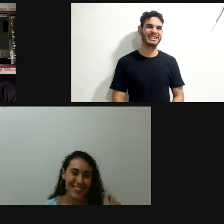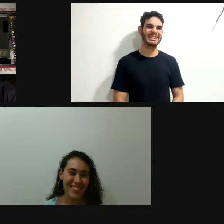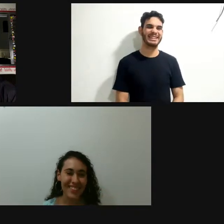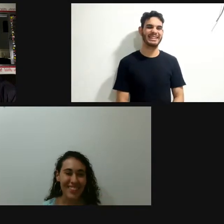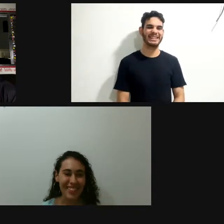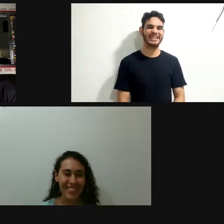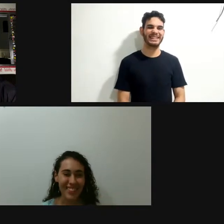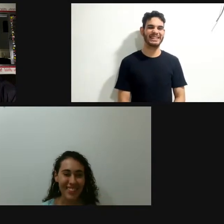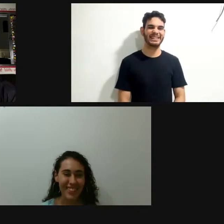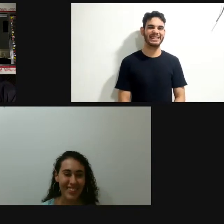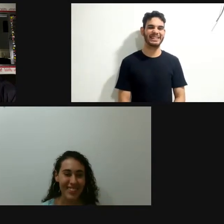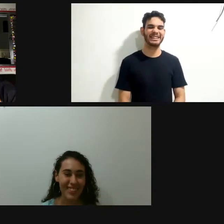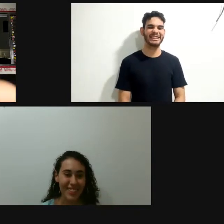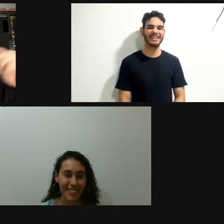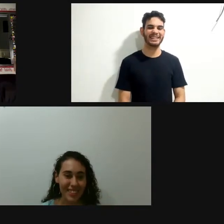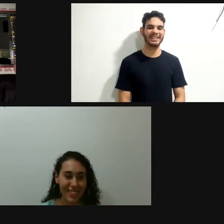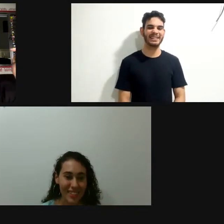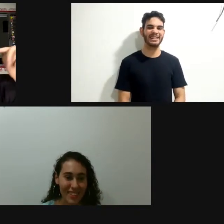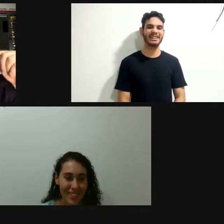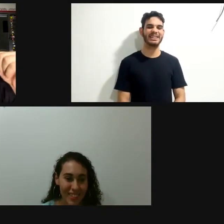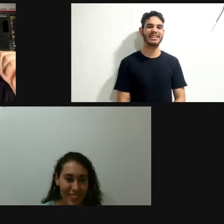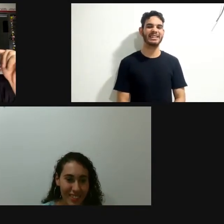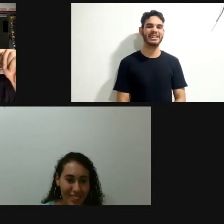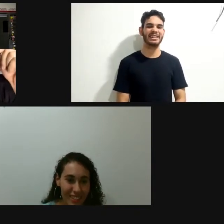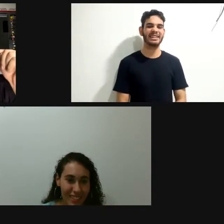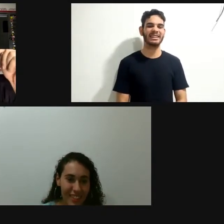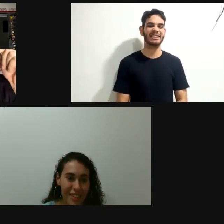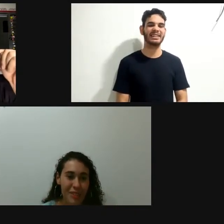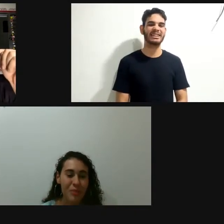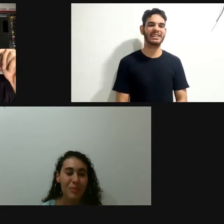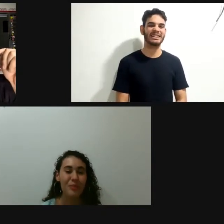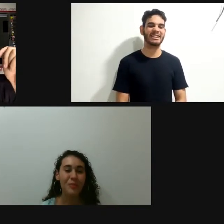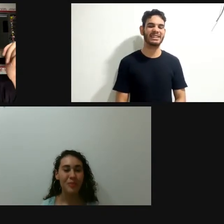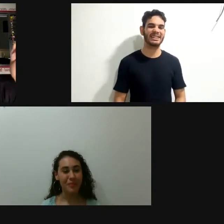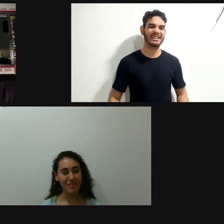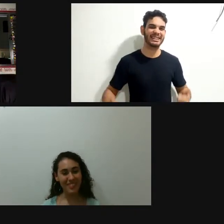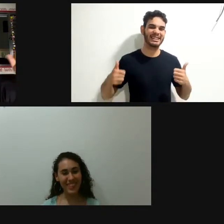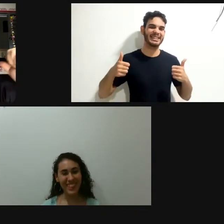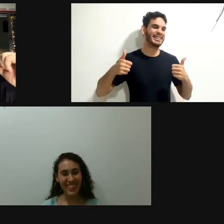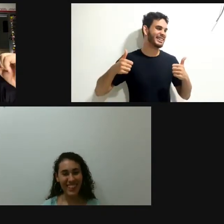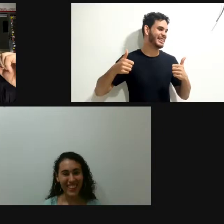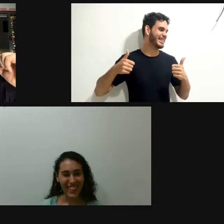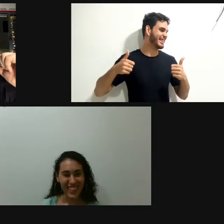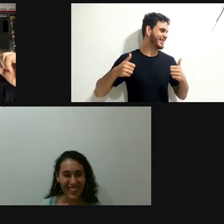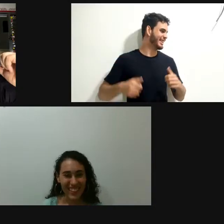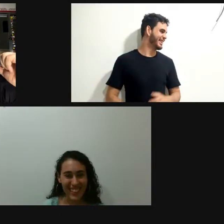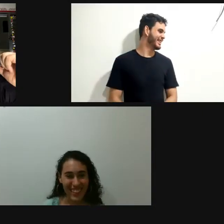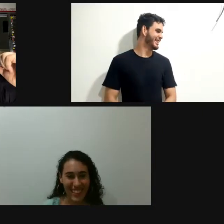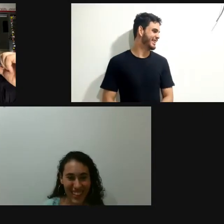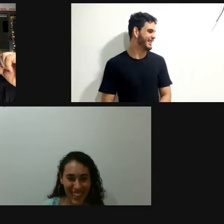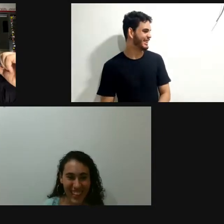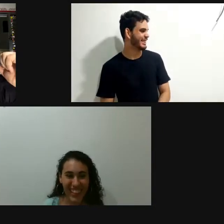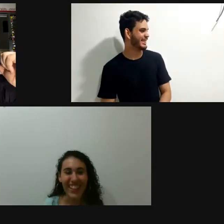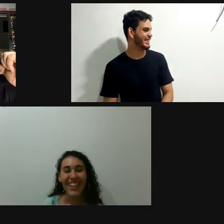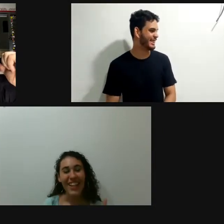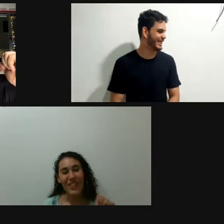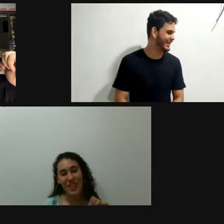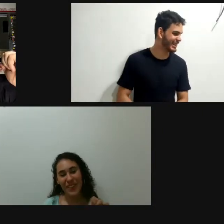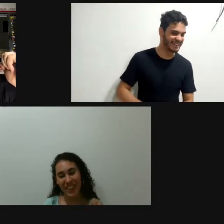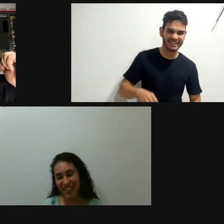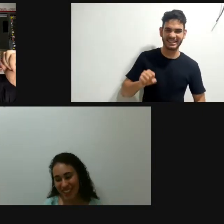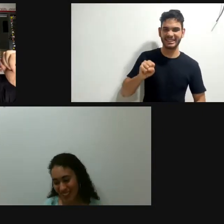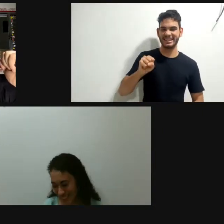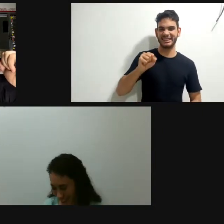Fechou? Essa foi minha amiga Bia. Essa foi a Tropa do Libras. Eu sou o Samuel. Canal Eu